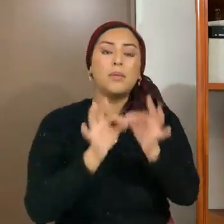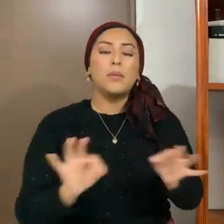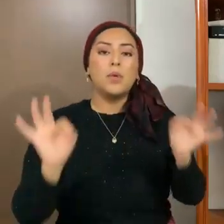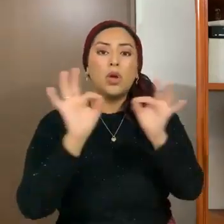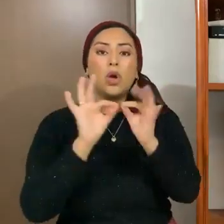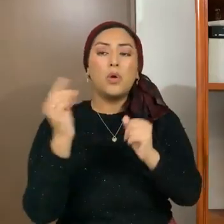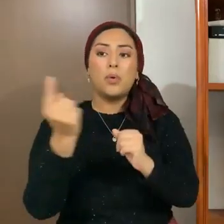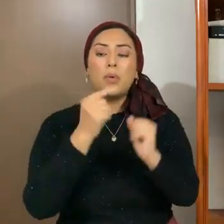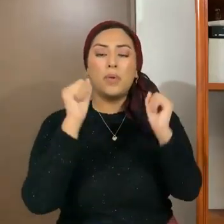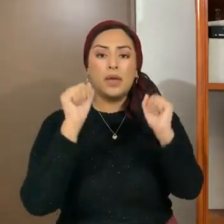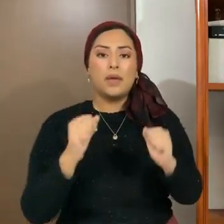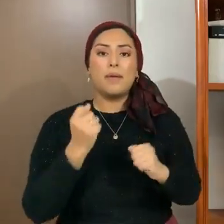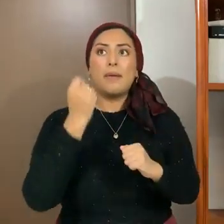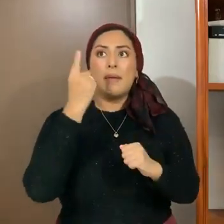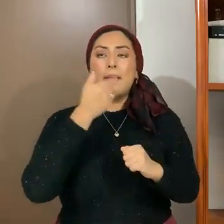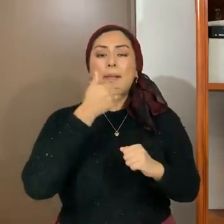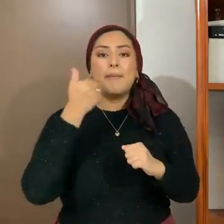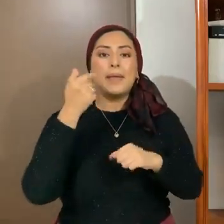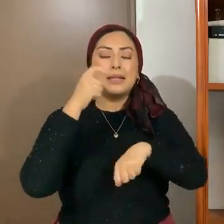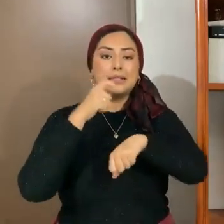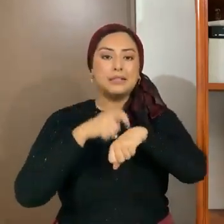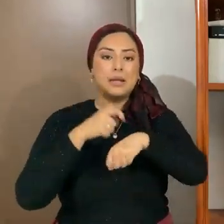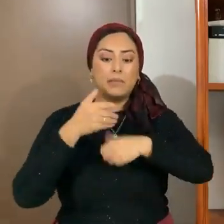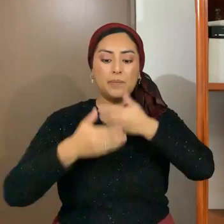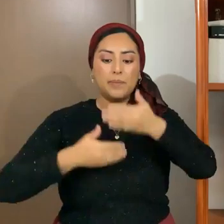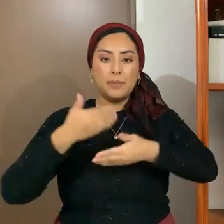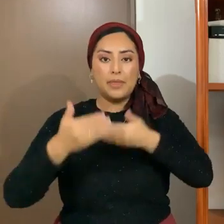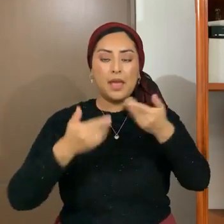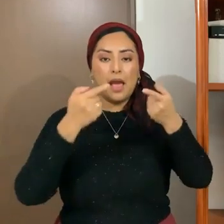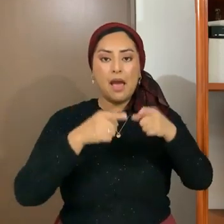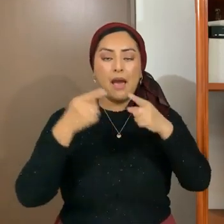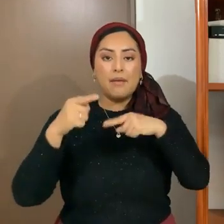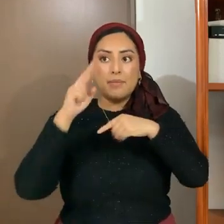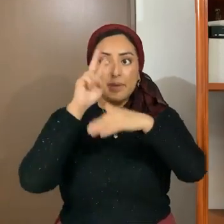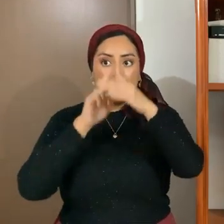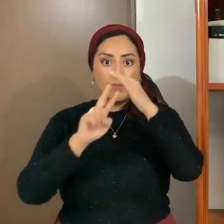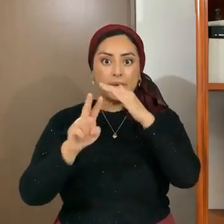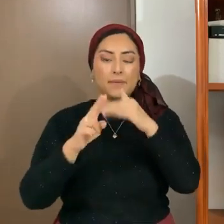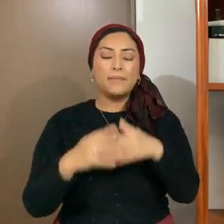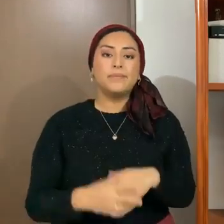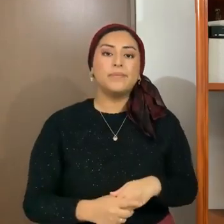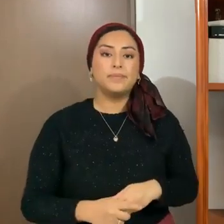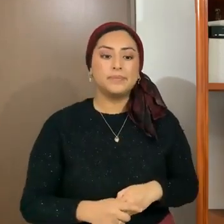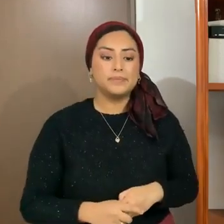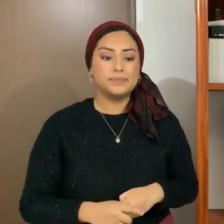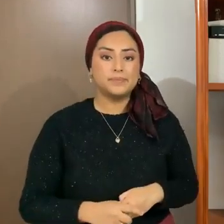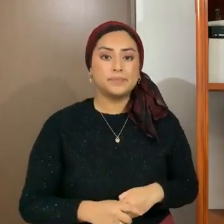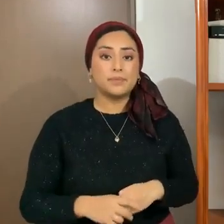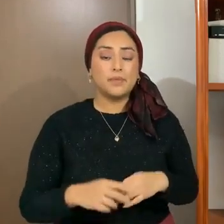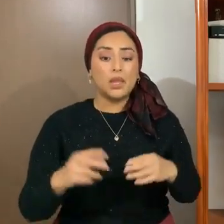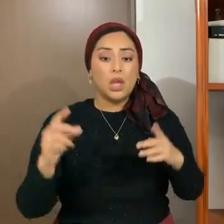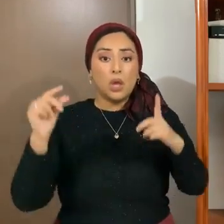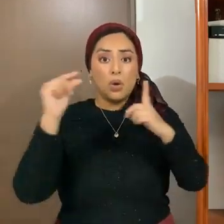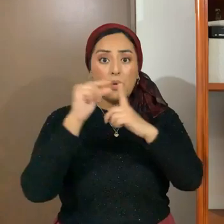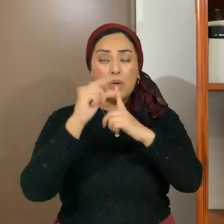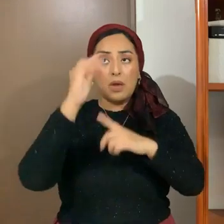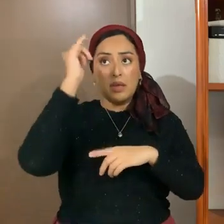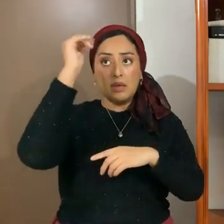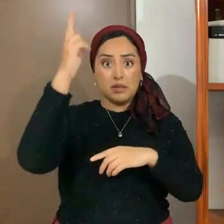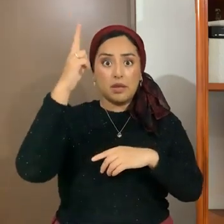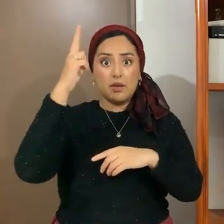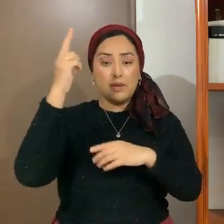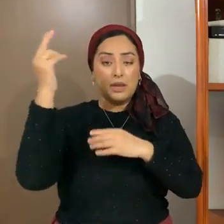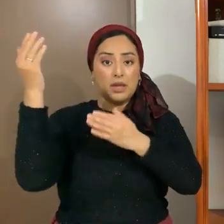podemos entender los tiempos en los que se desarrollaron las profecías y su cumplimiento. Vino pues palabra de Yahweh